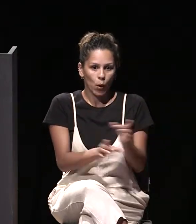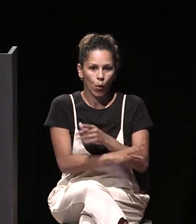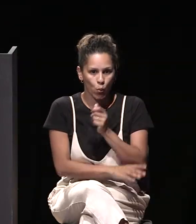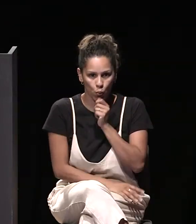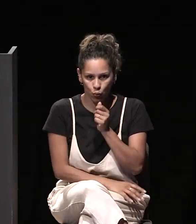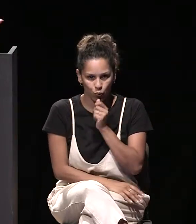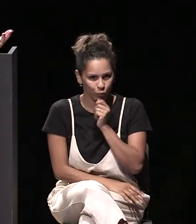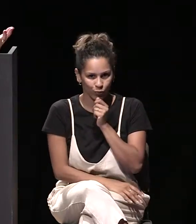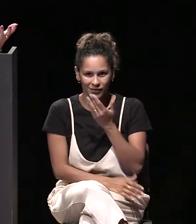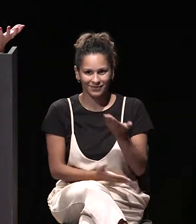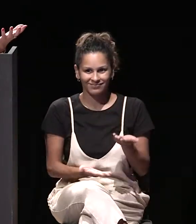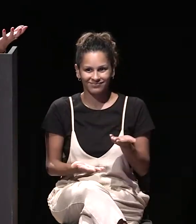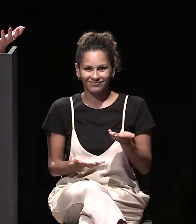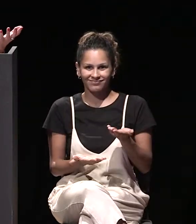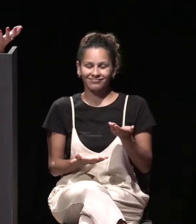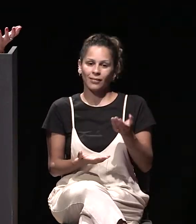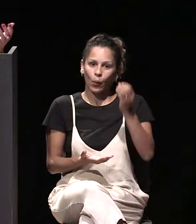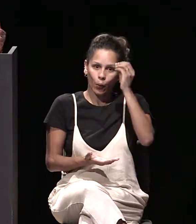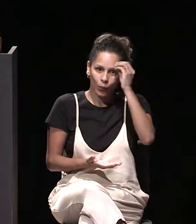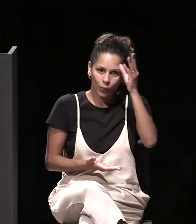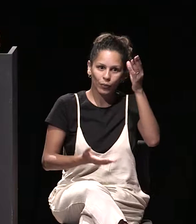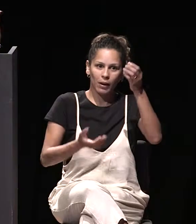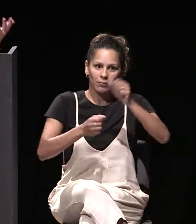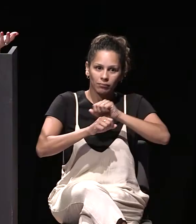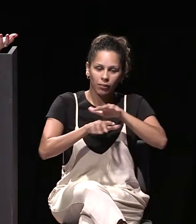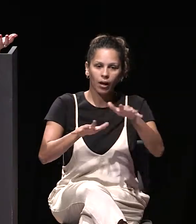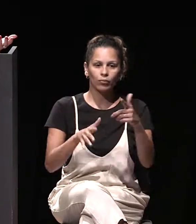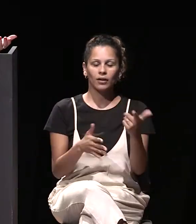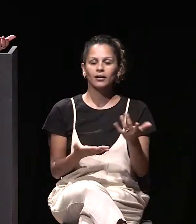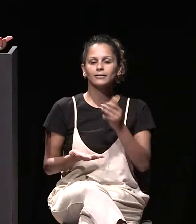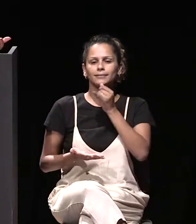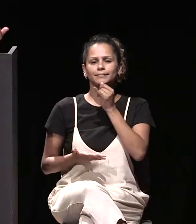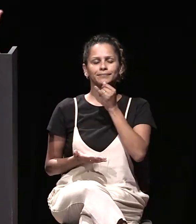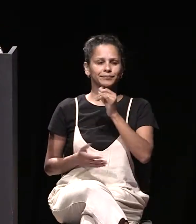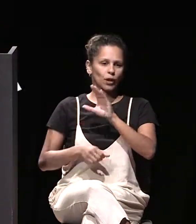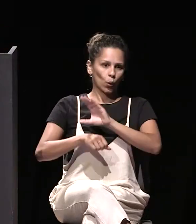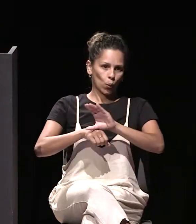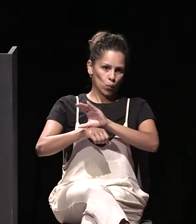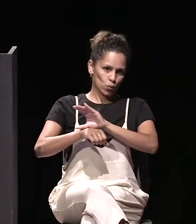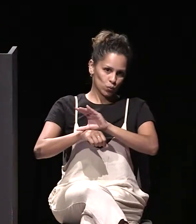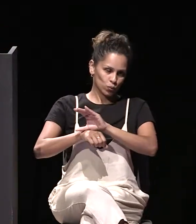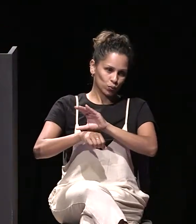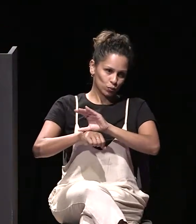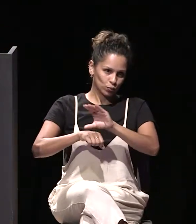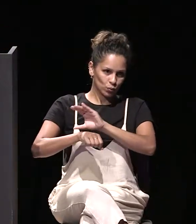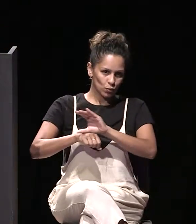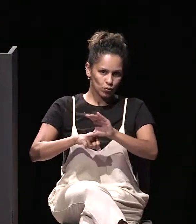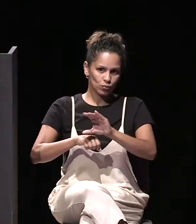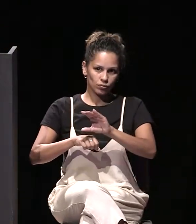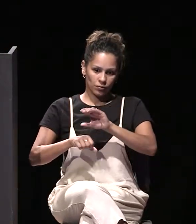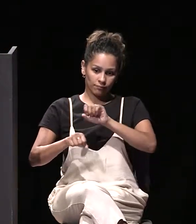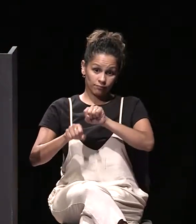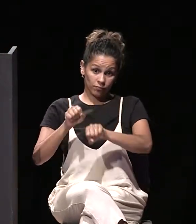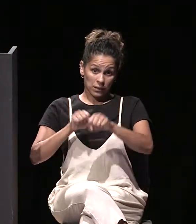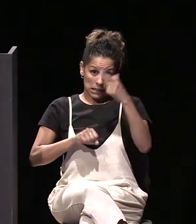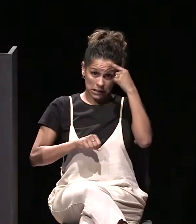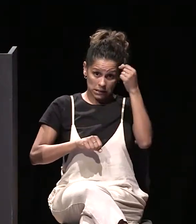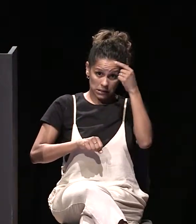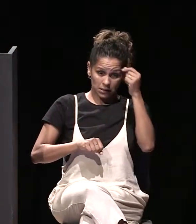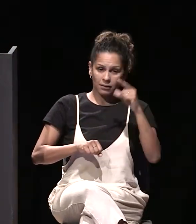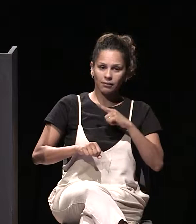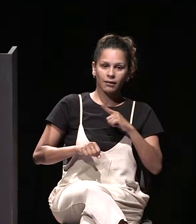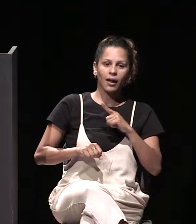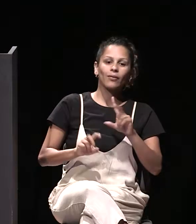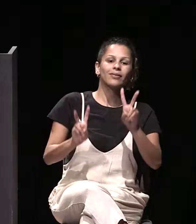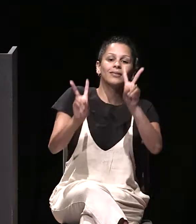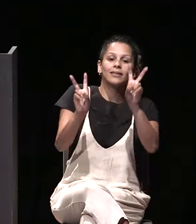razão. Quantos cursos de graduação tem, entre a graduação, ensino de sexualidade,